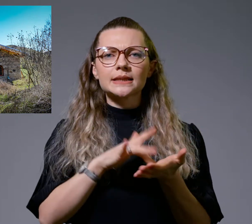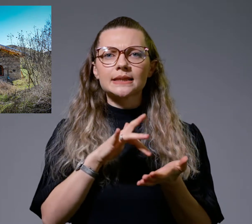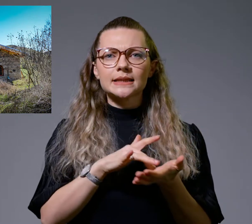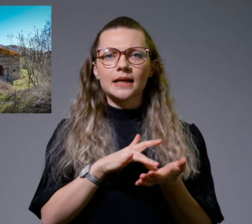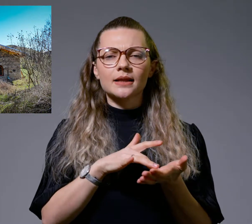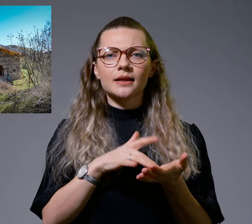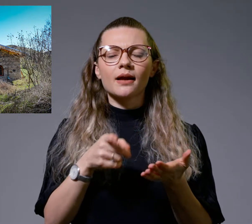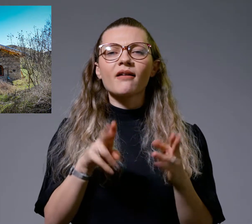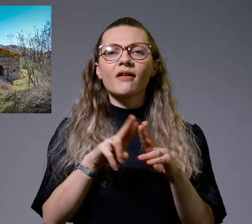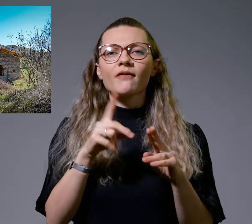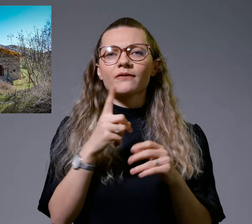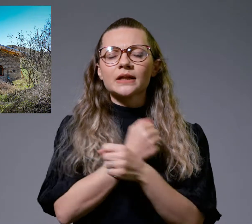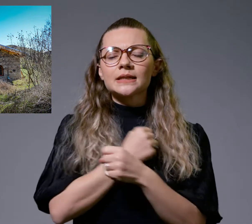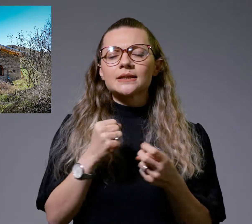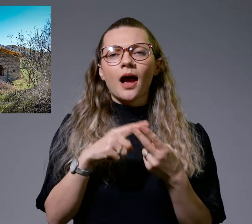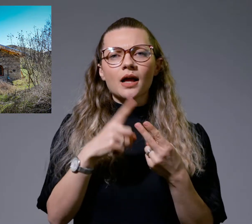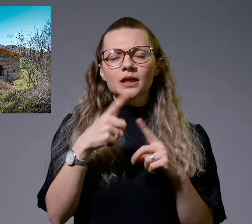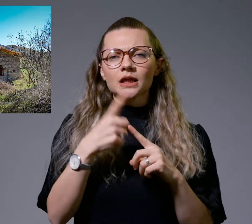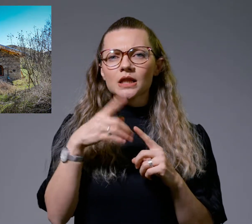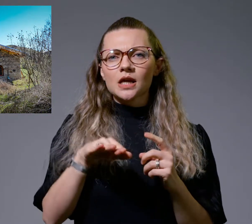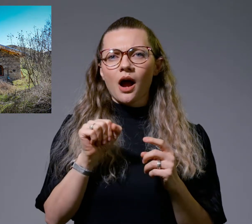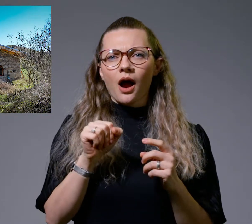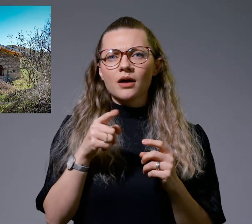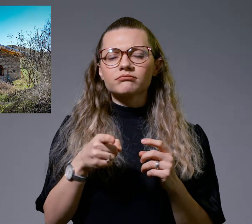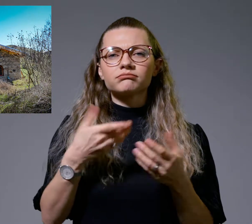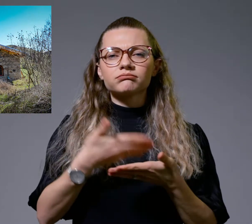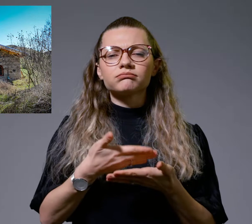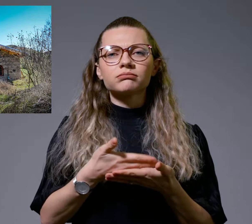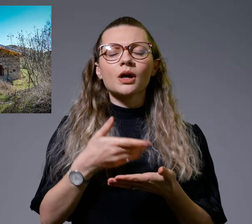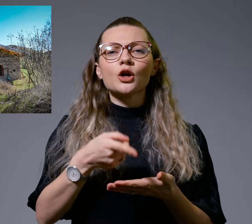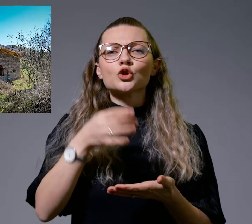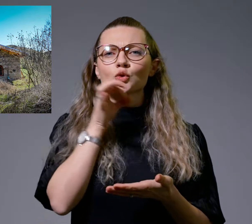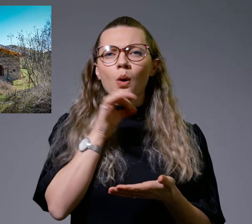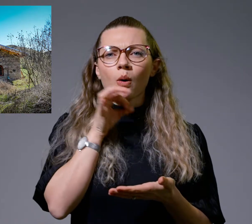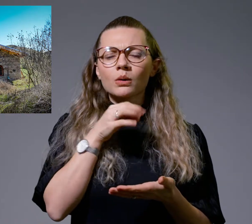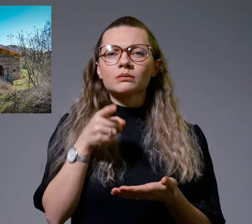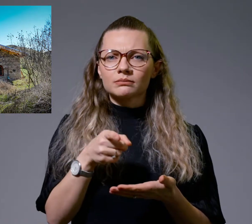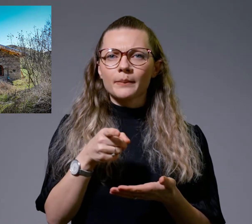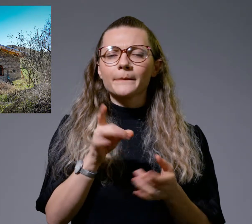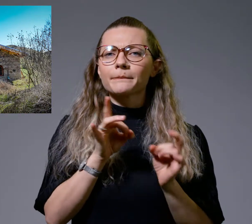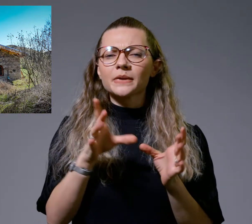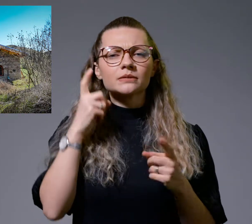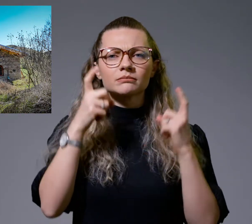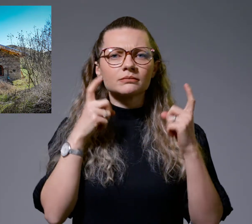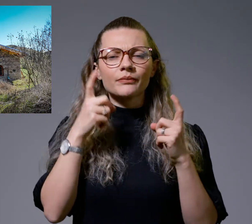на Византија. Со тежиште кон Солун, таа без сомнение била